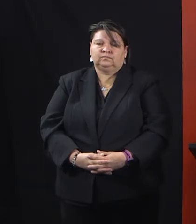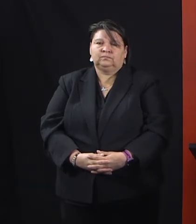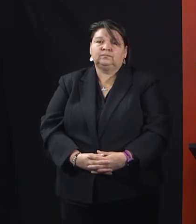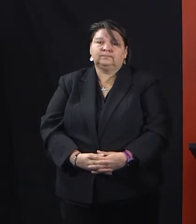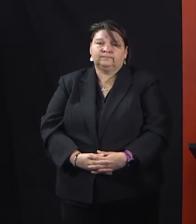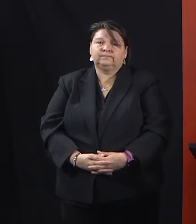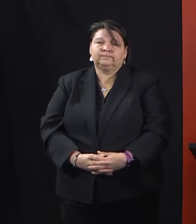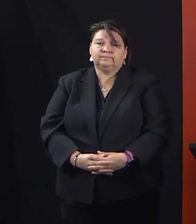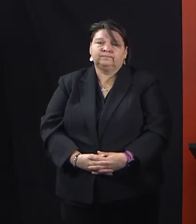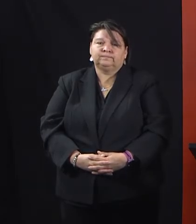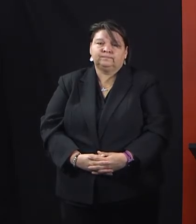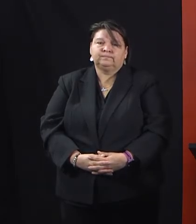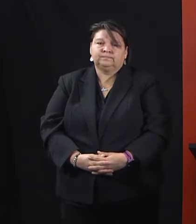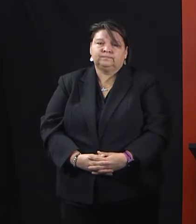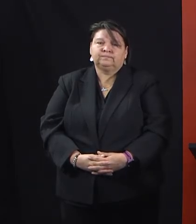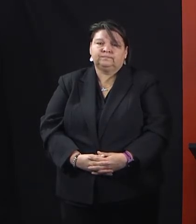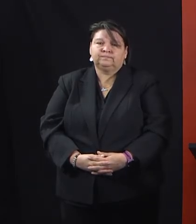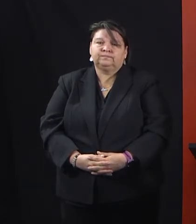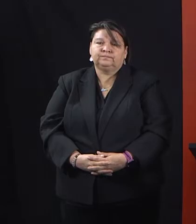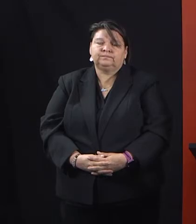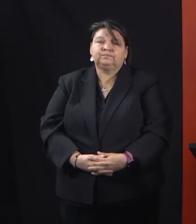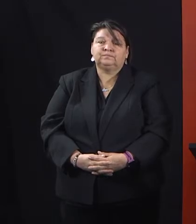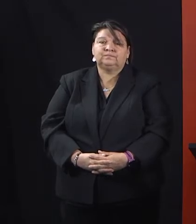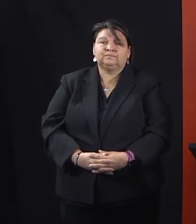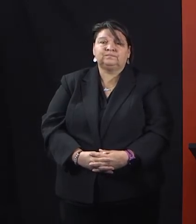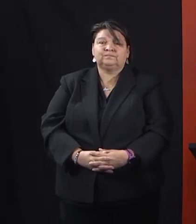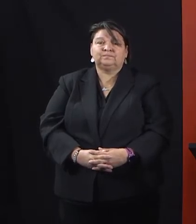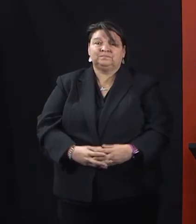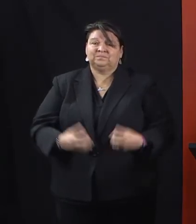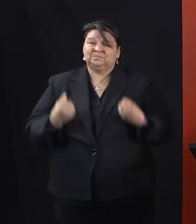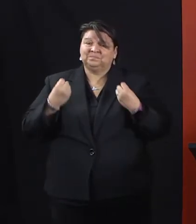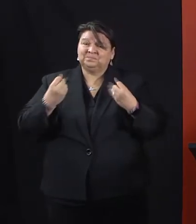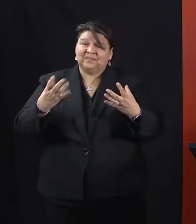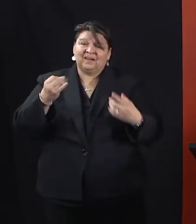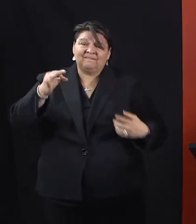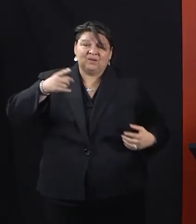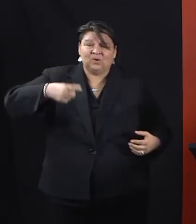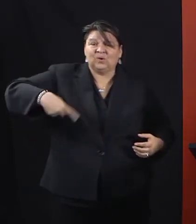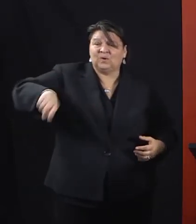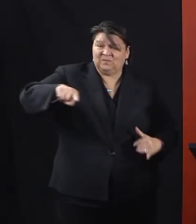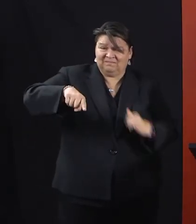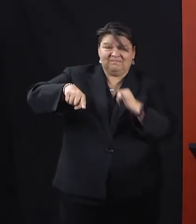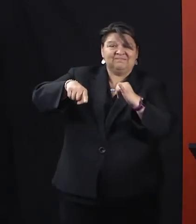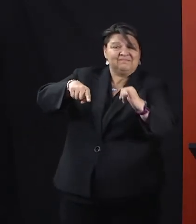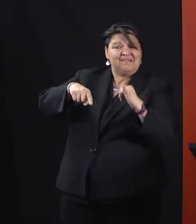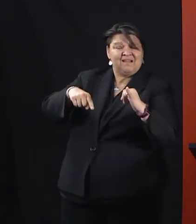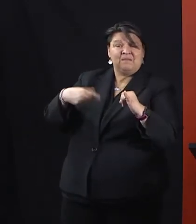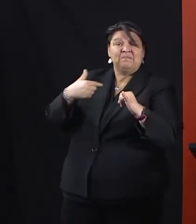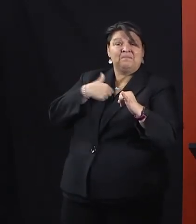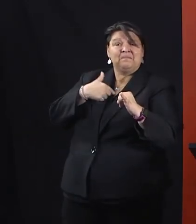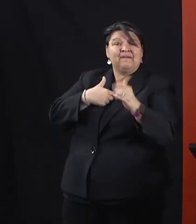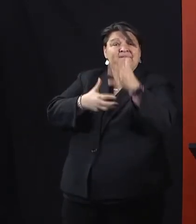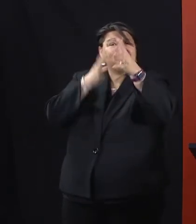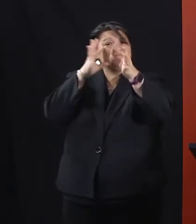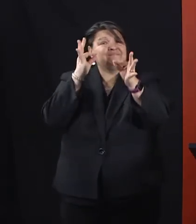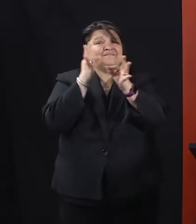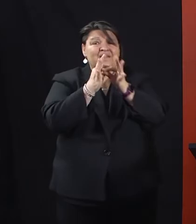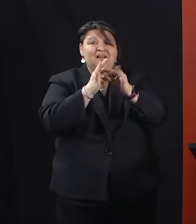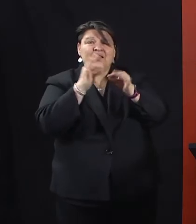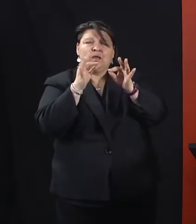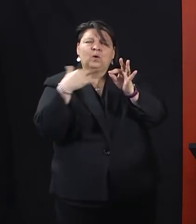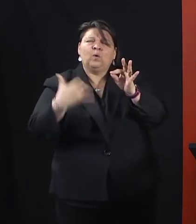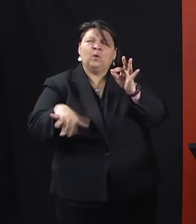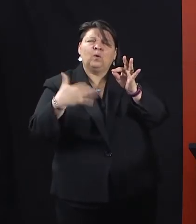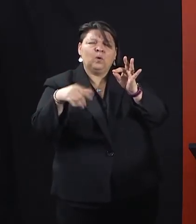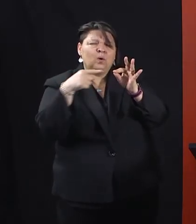and so many of you, my faith is a top priority and a pillar in my life for me and my family. And not being